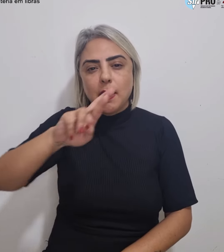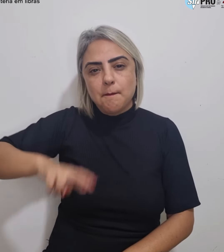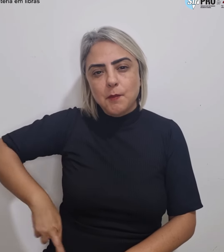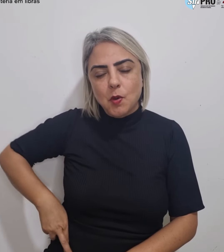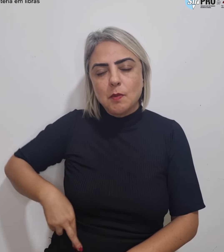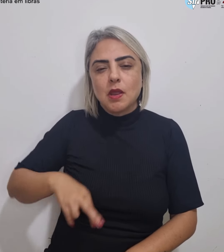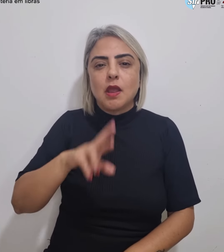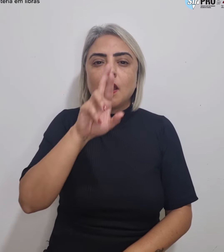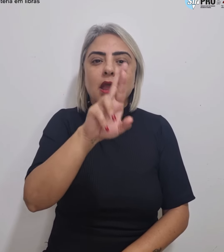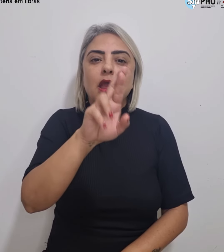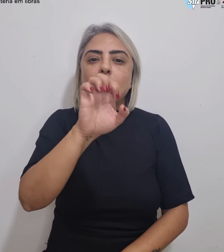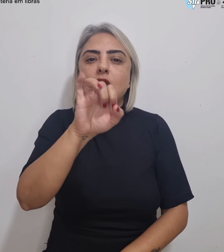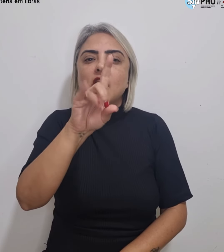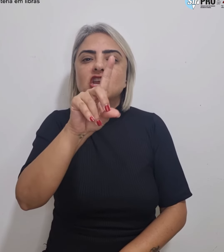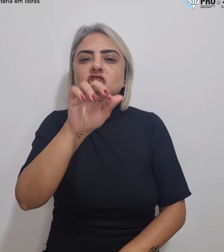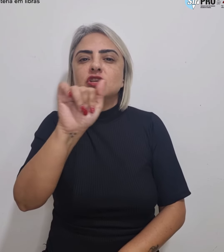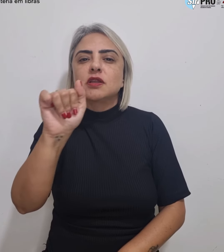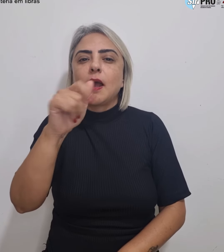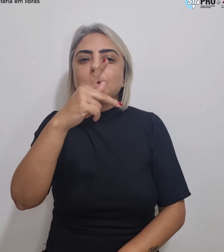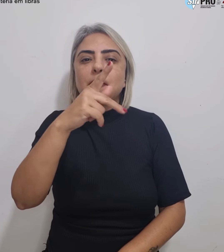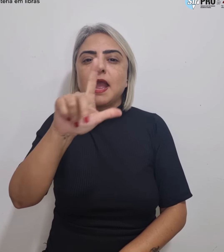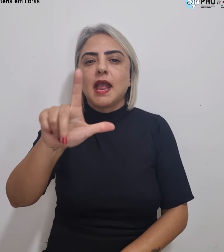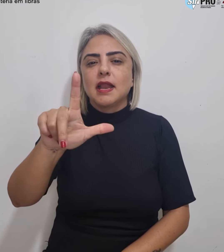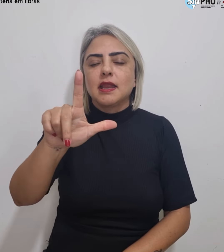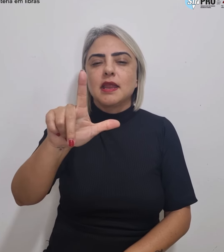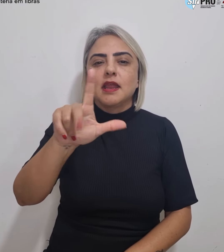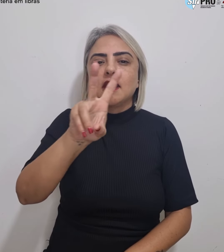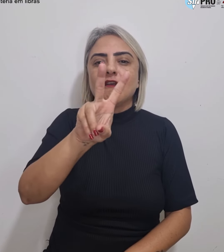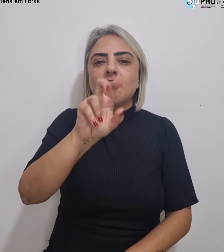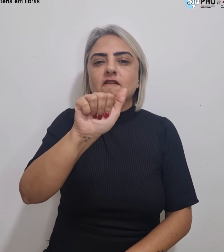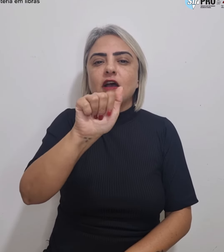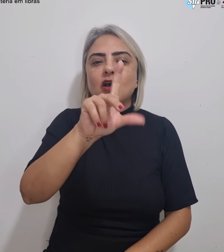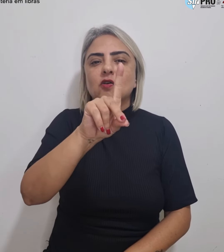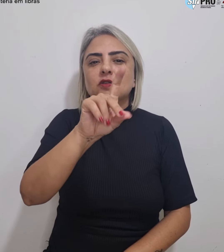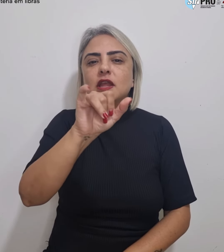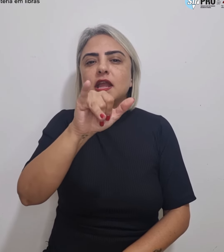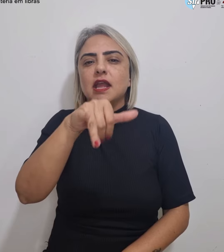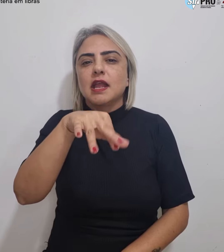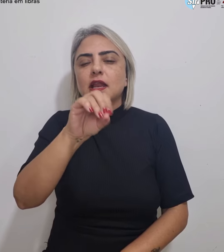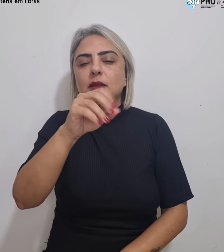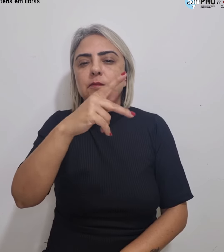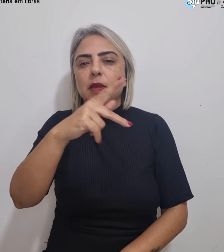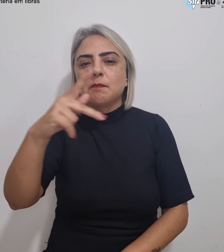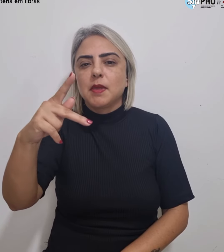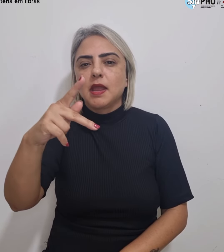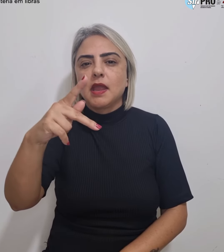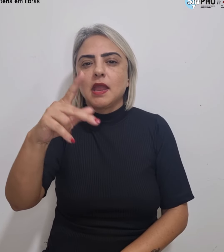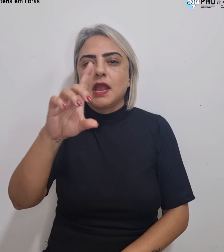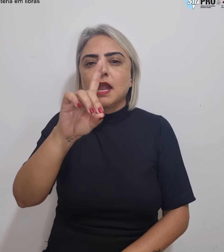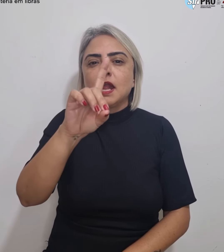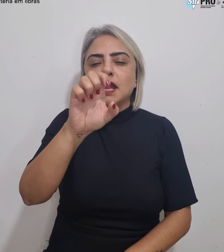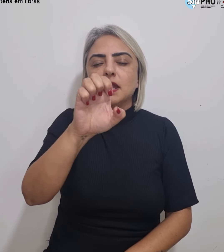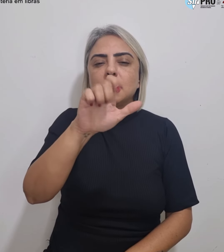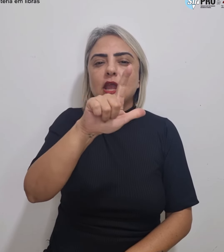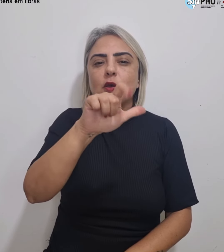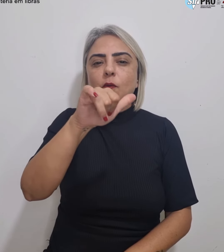Reginaldo Sardinha, do PL, Valdelino Barcelos, do PP, e Delmasso, do Republicano.